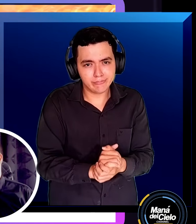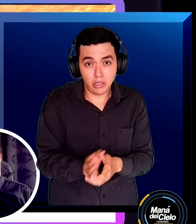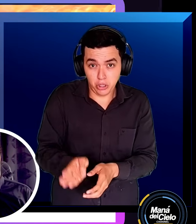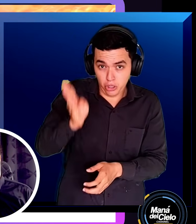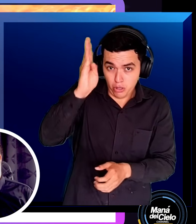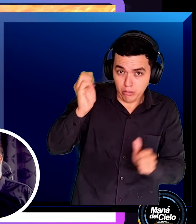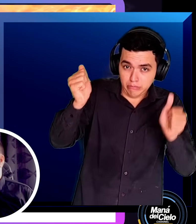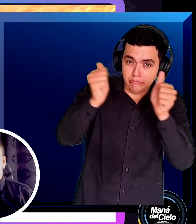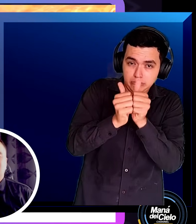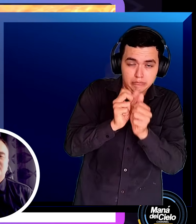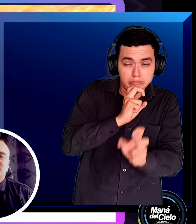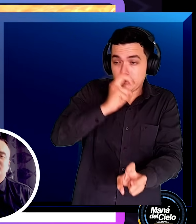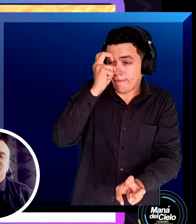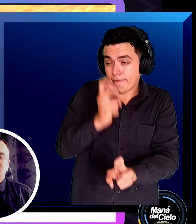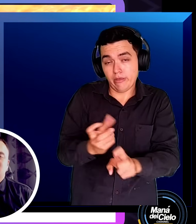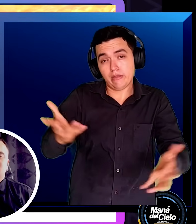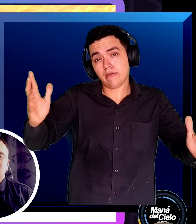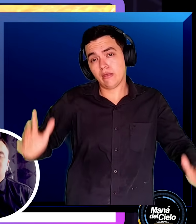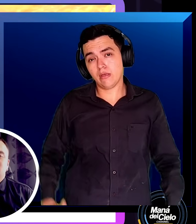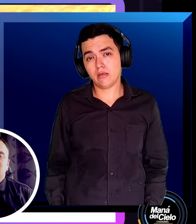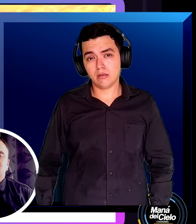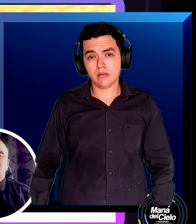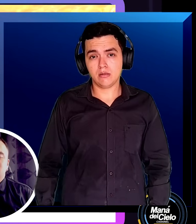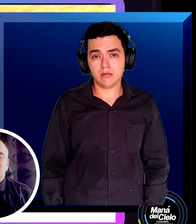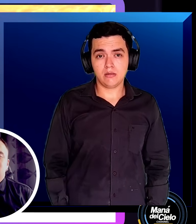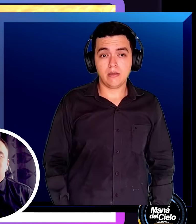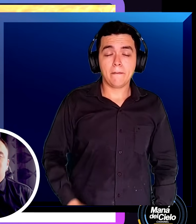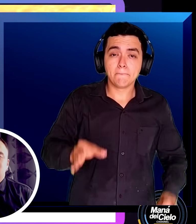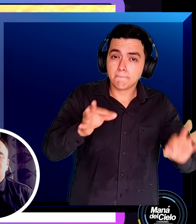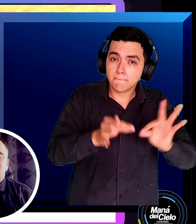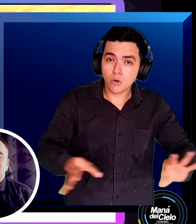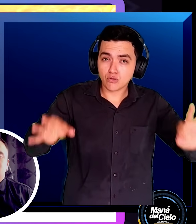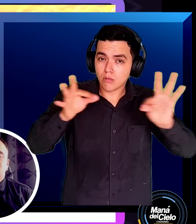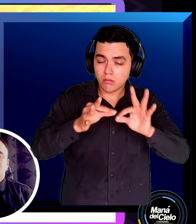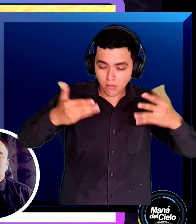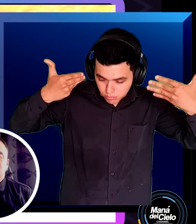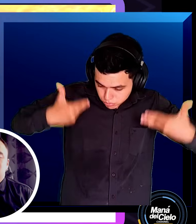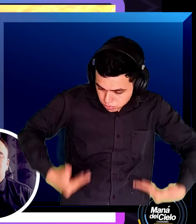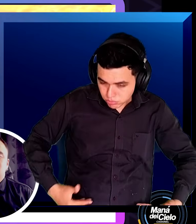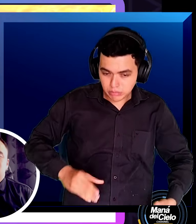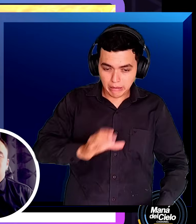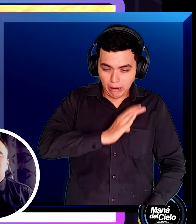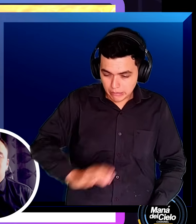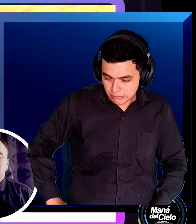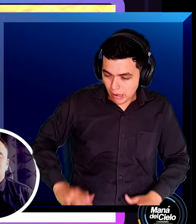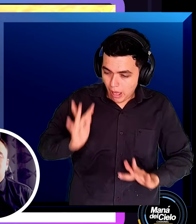Hay dolor porque hay un muerto. Hermanos bolivianos, esta mañana